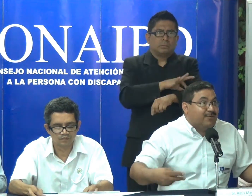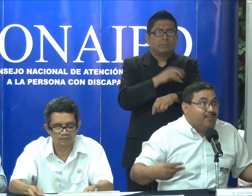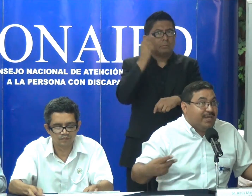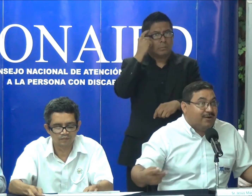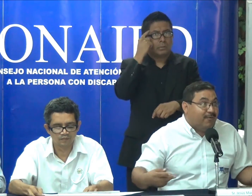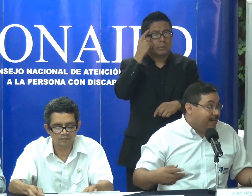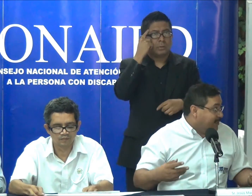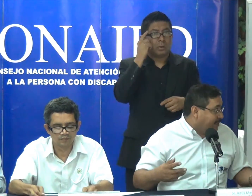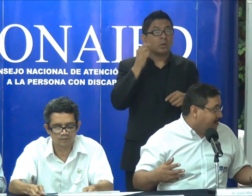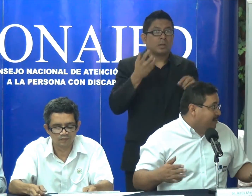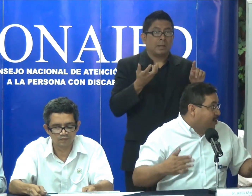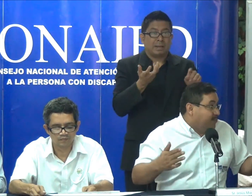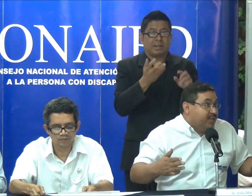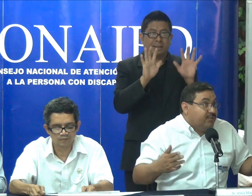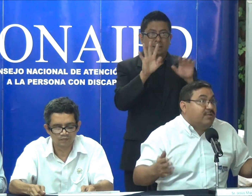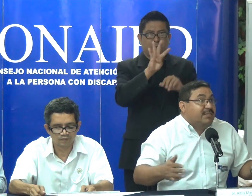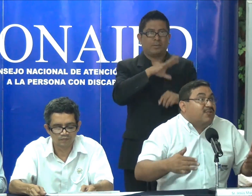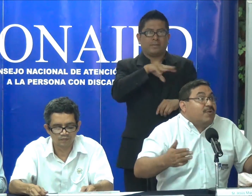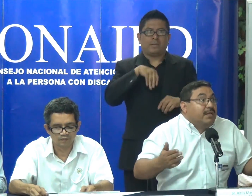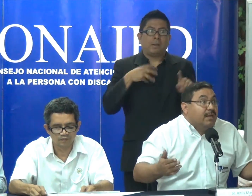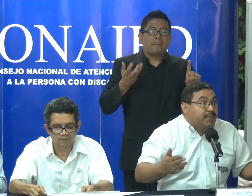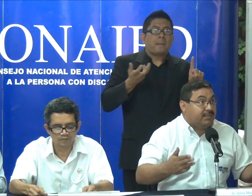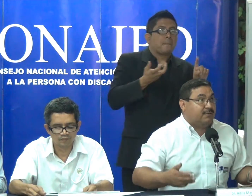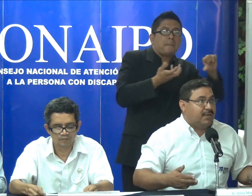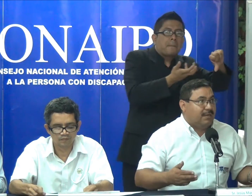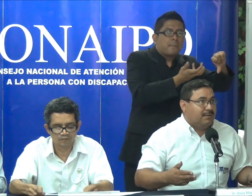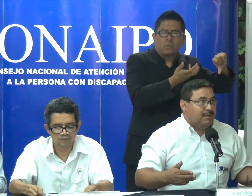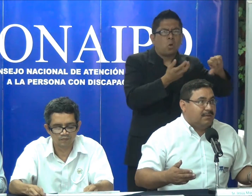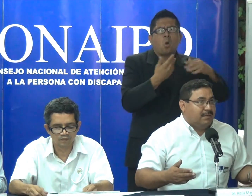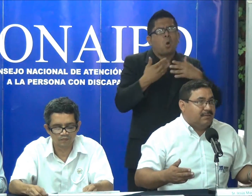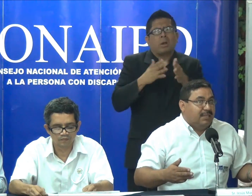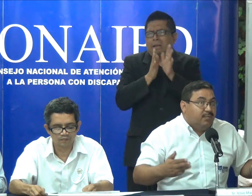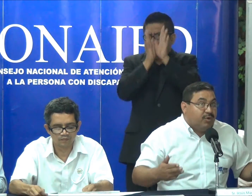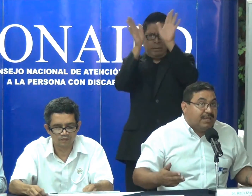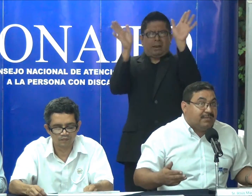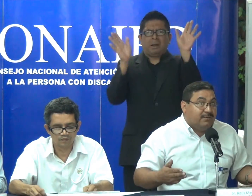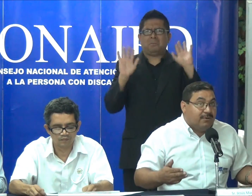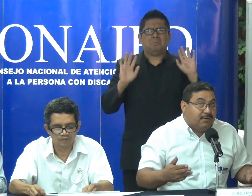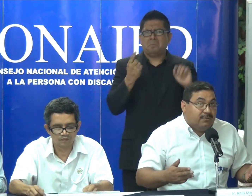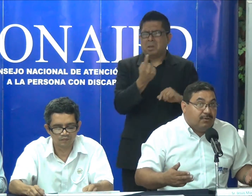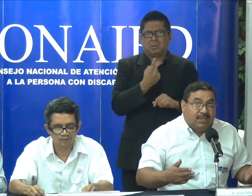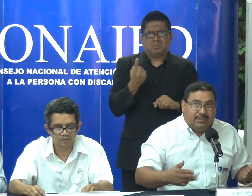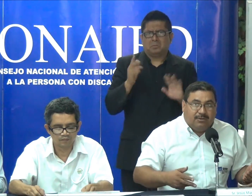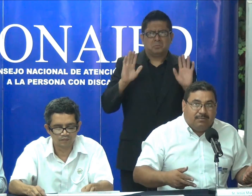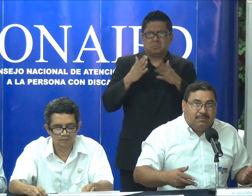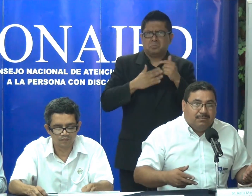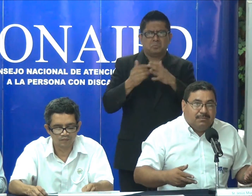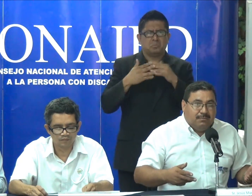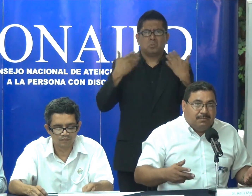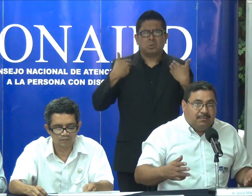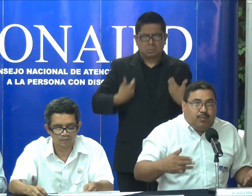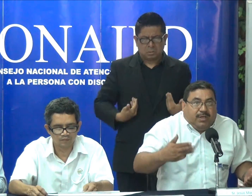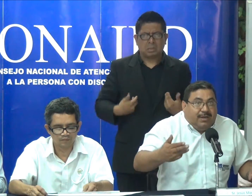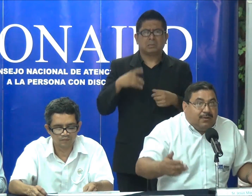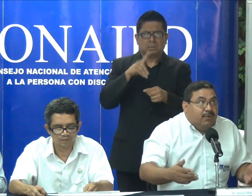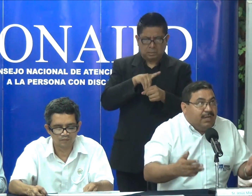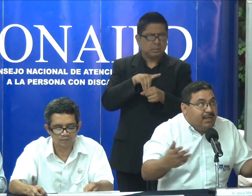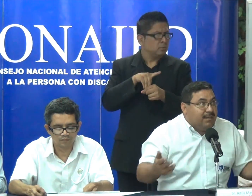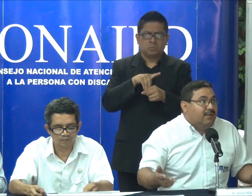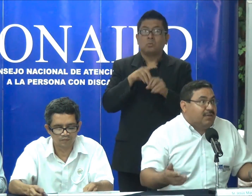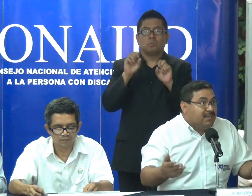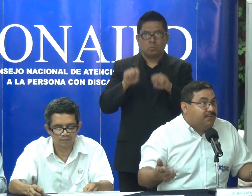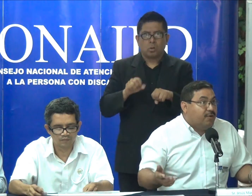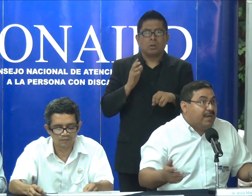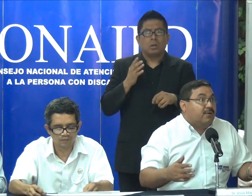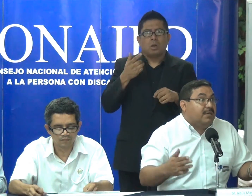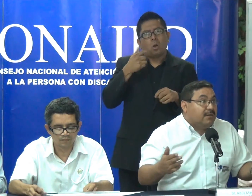diciendo que estos compañeros lo van a hacer, pero por eso estoy diciendo cualquier persona, sin importar su condición, puede recurrir